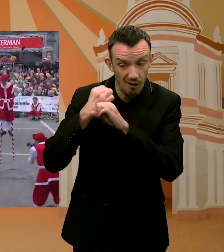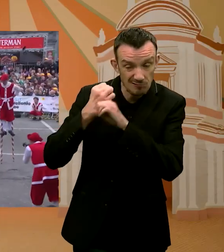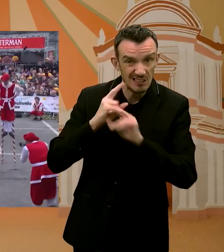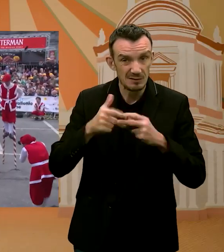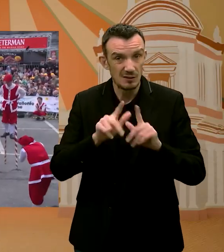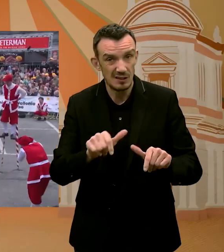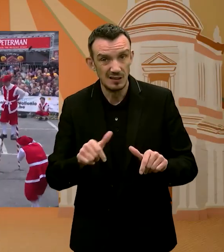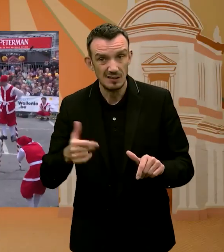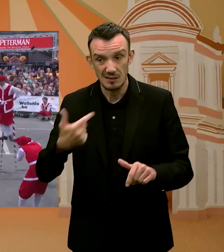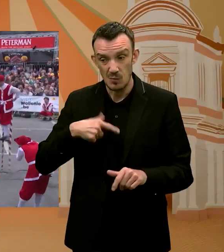il a le double.